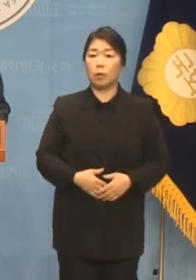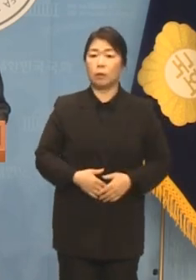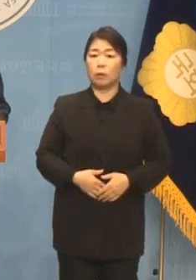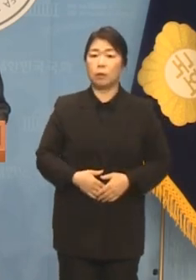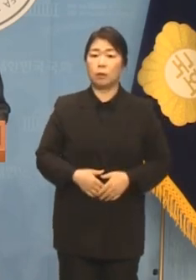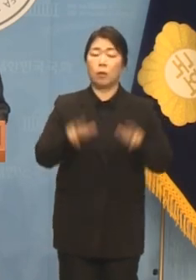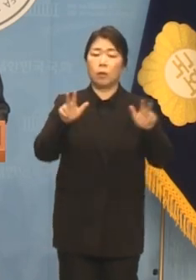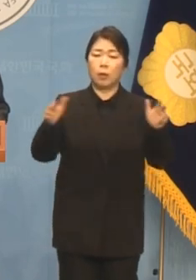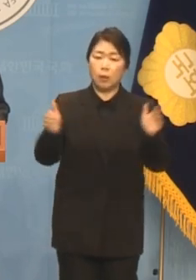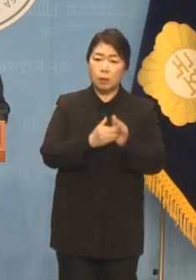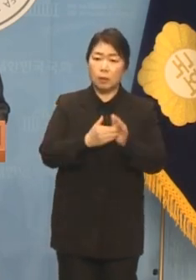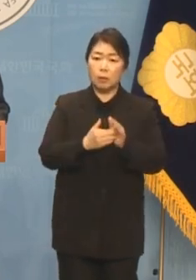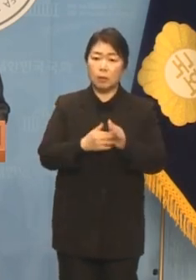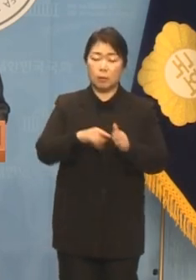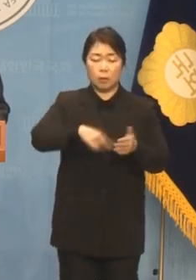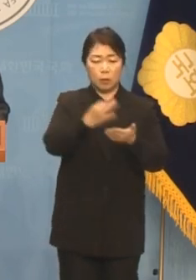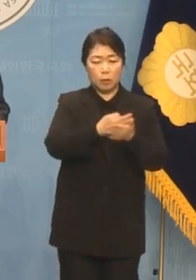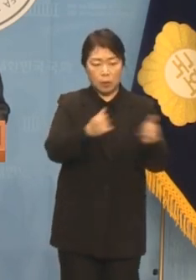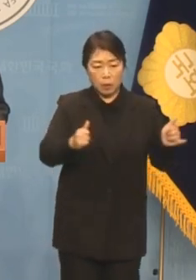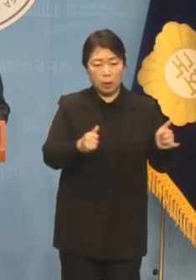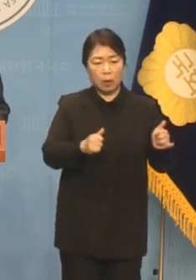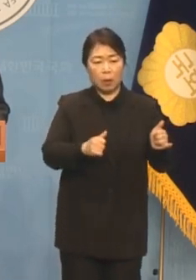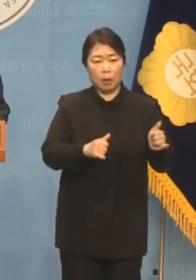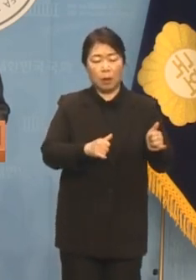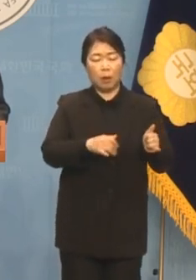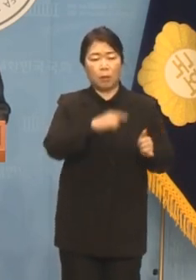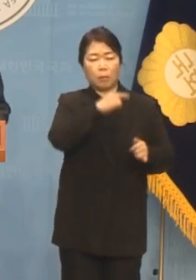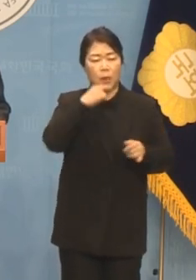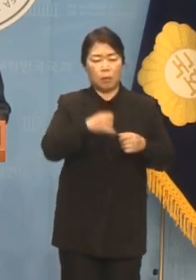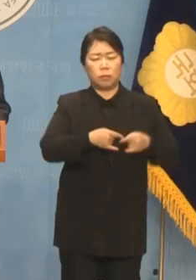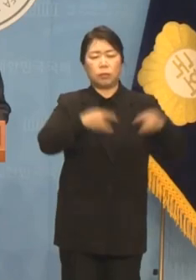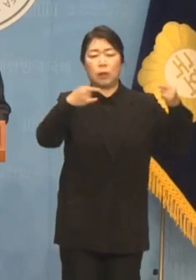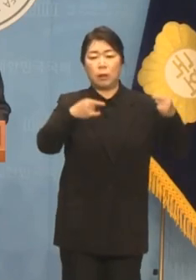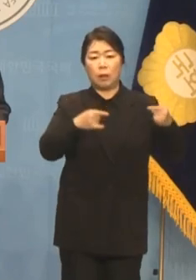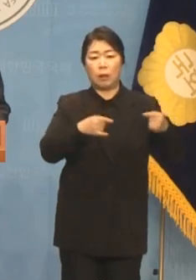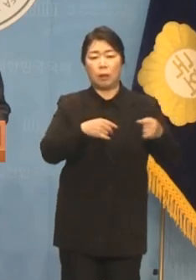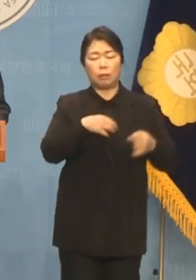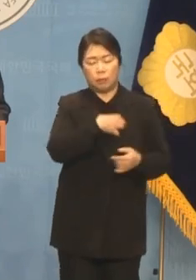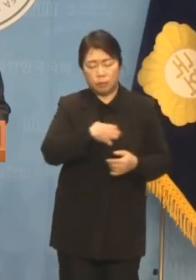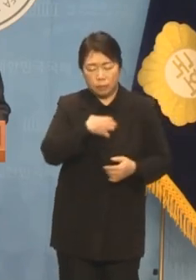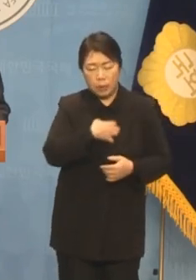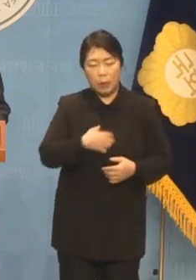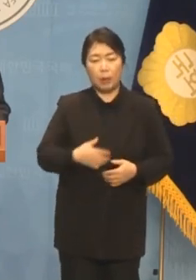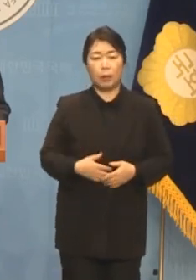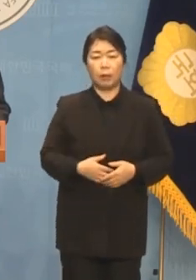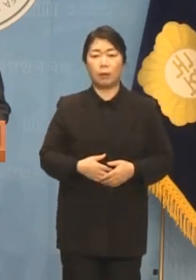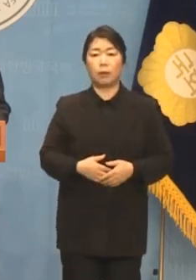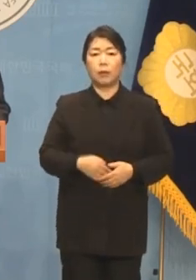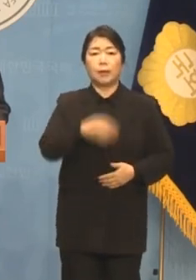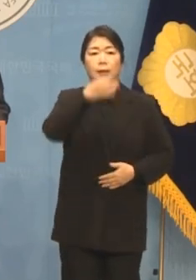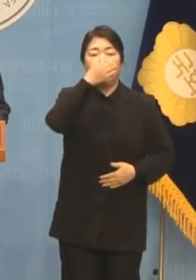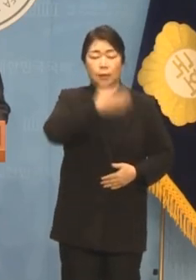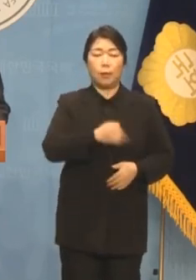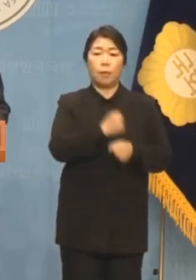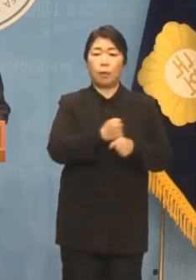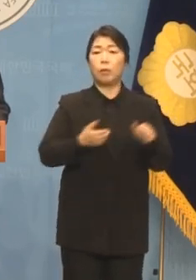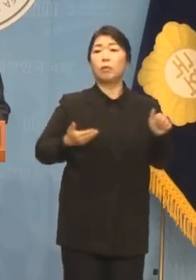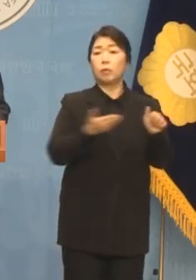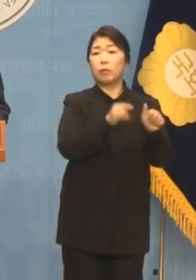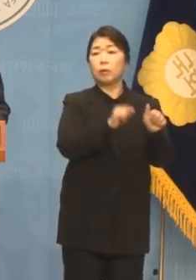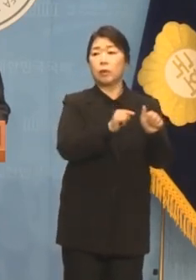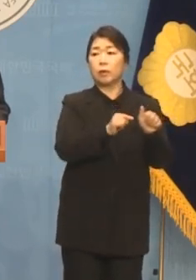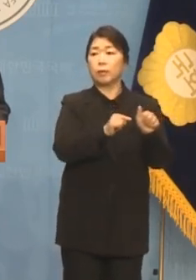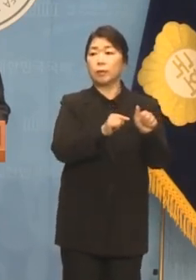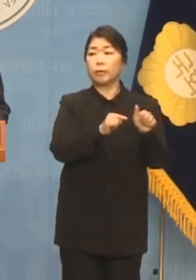소상공인 자영업자들이 빛의 굴래 갇혀 자영업자 부채 최대를 기록하게 된